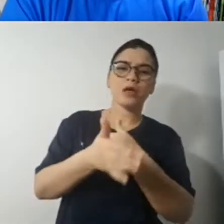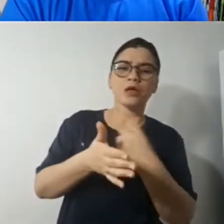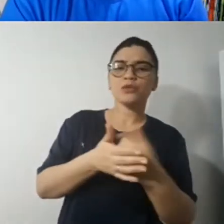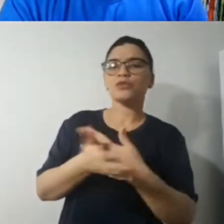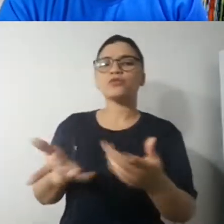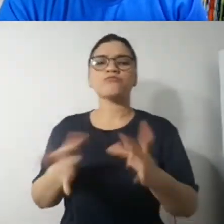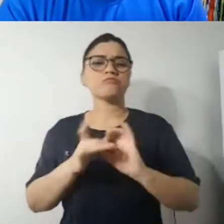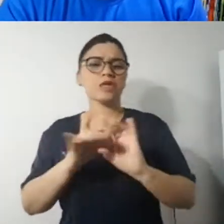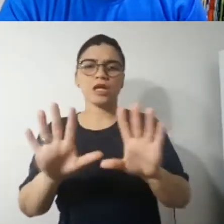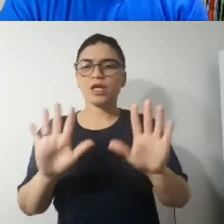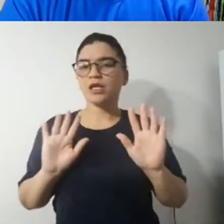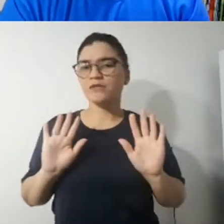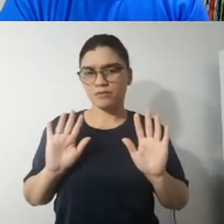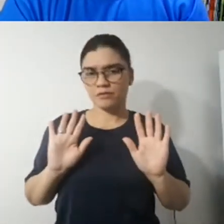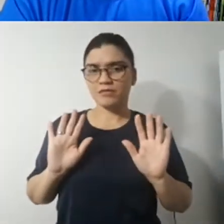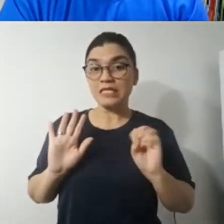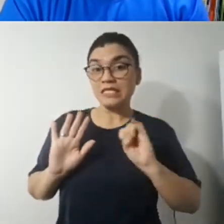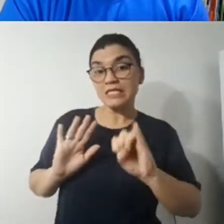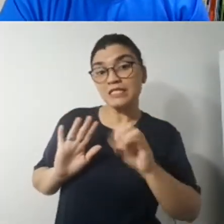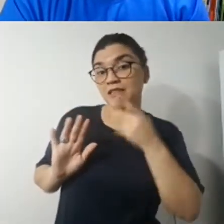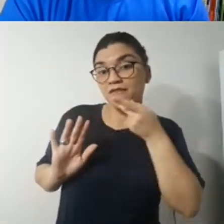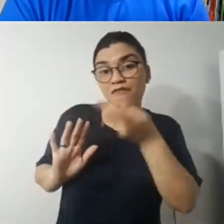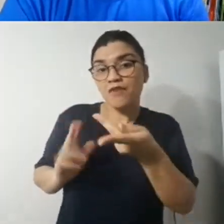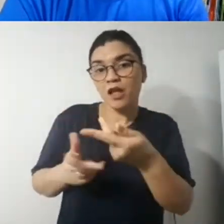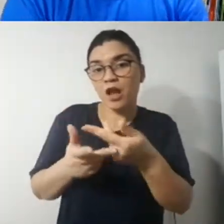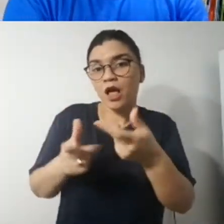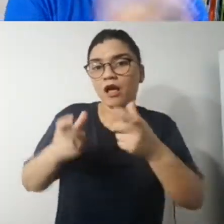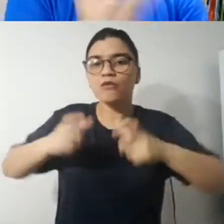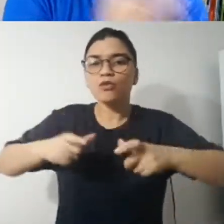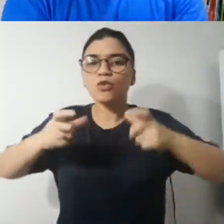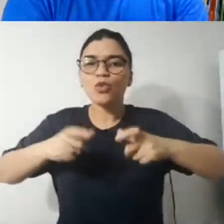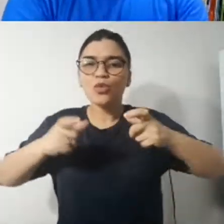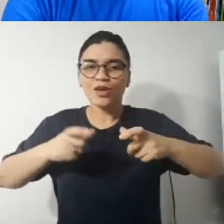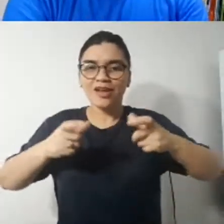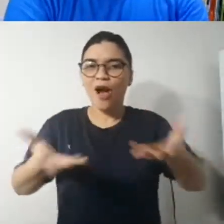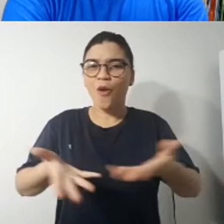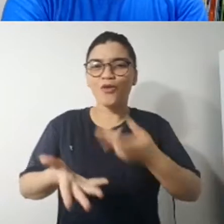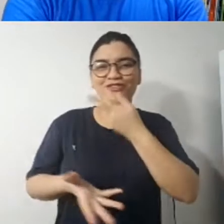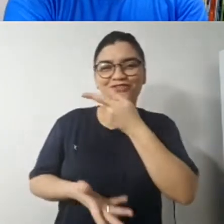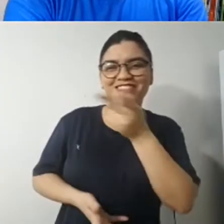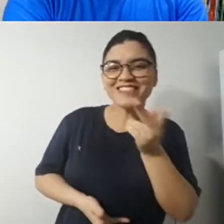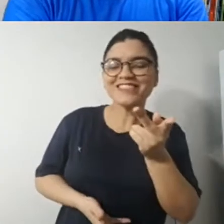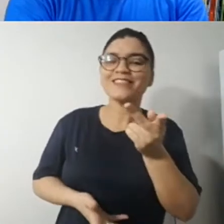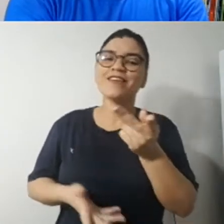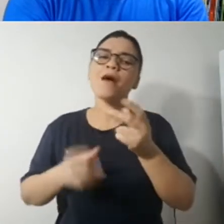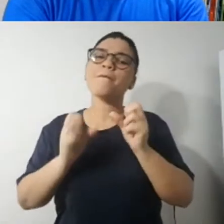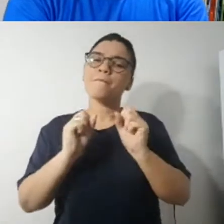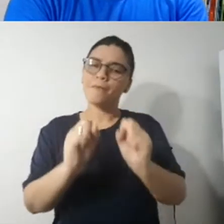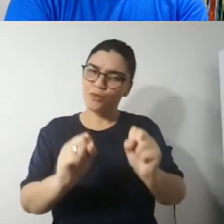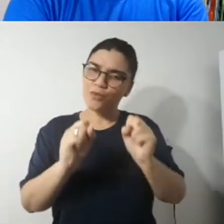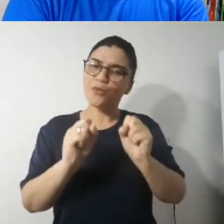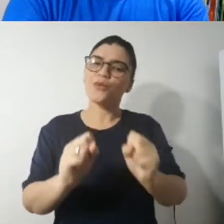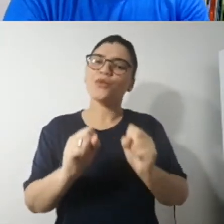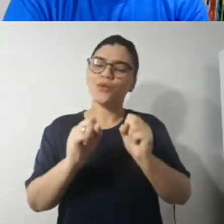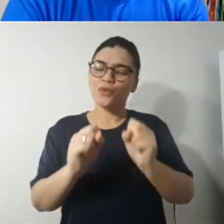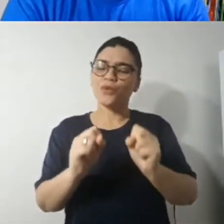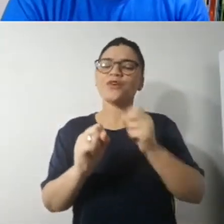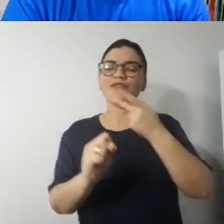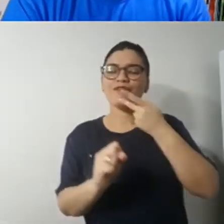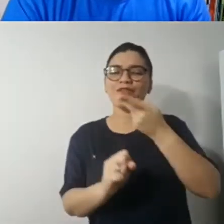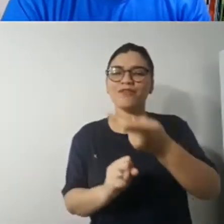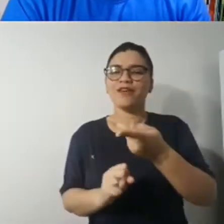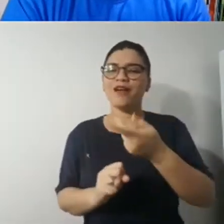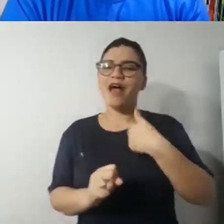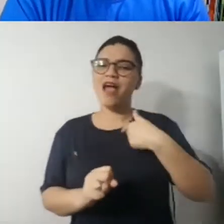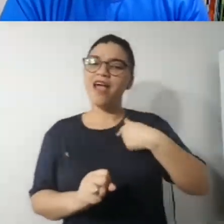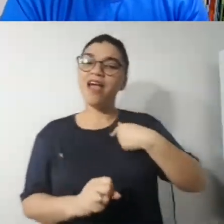vontade. Quem quiser também dizer de onde está, quem está aqui nos visitando, né? Quem quiser dizer de onde você está falando, para a gente também mandar um